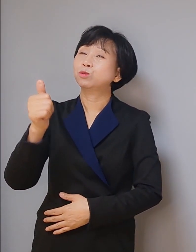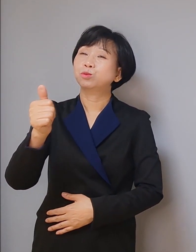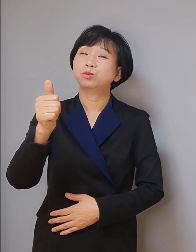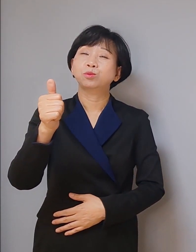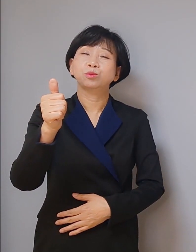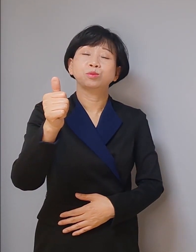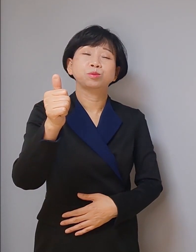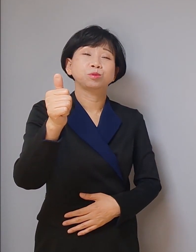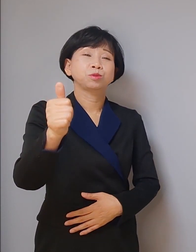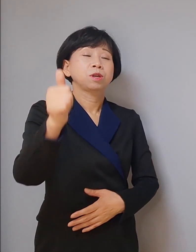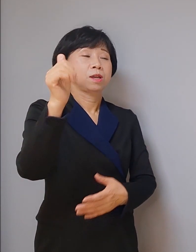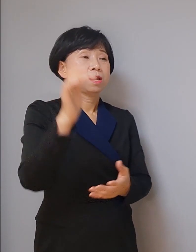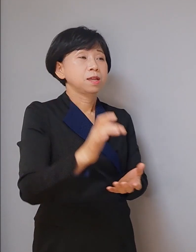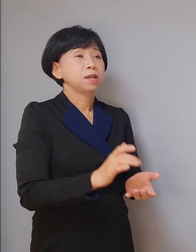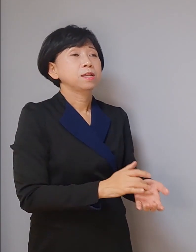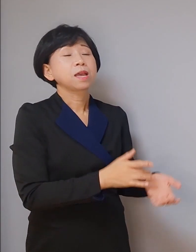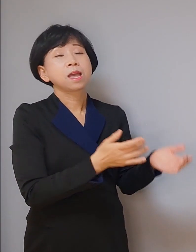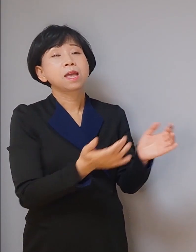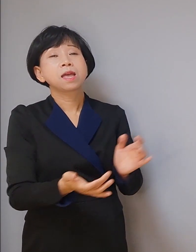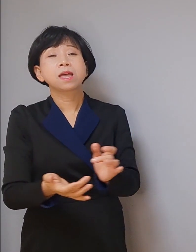예수